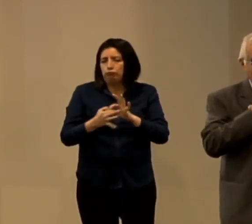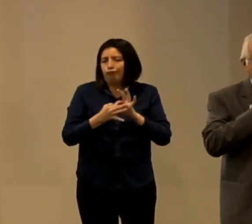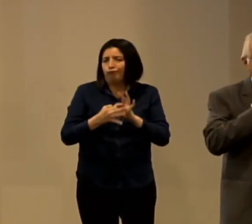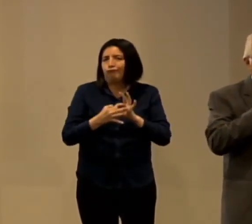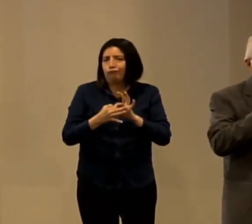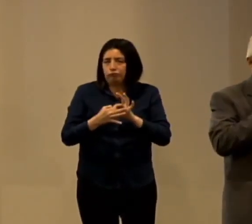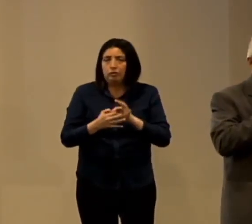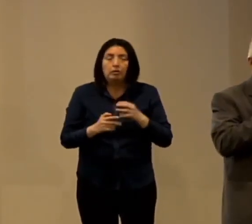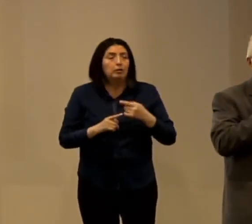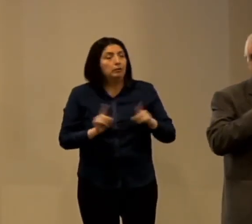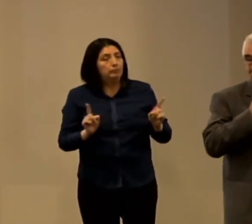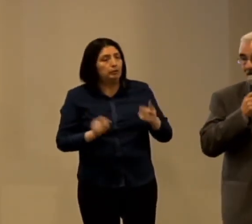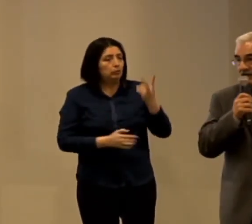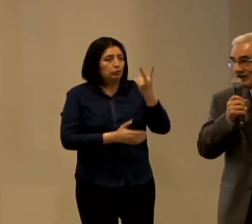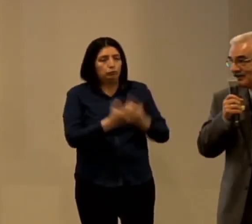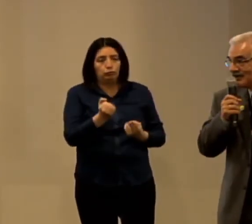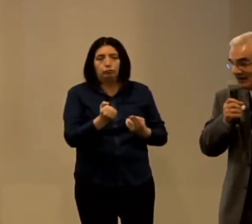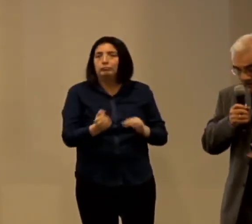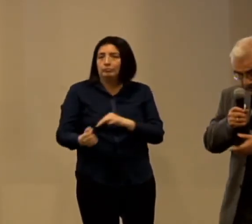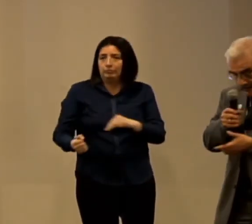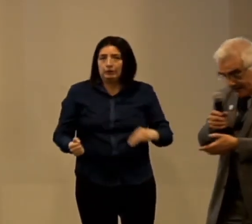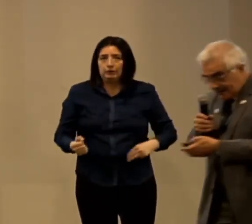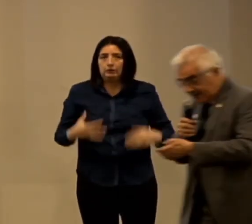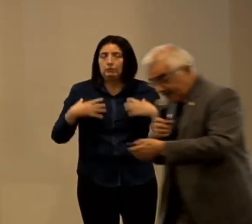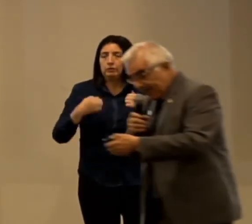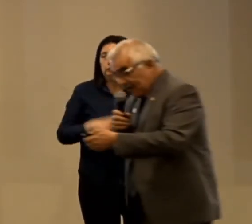articulados, pero ambos somos Ministerio de Salud.